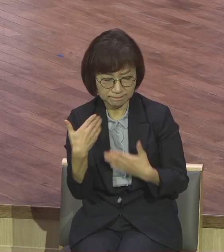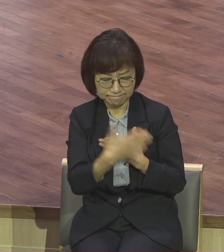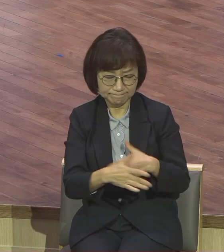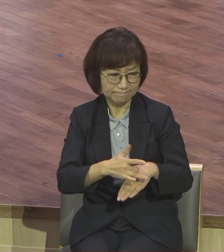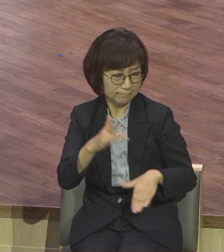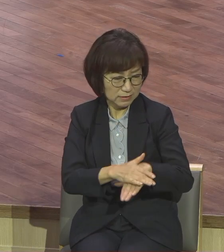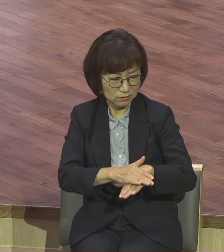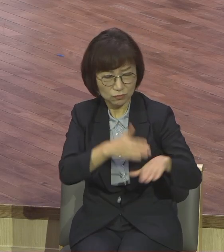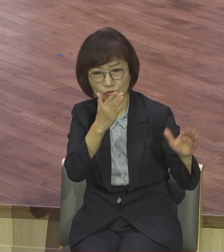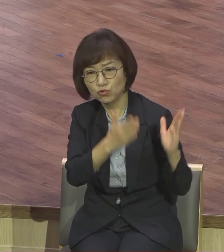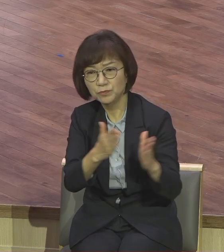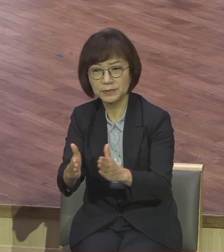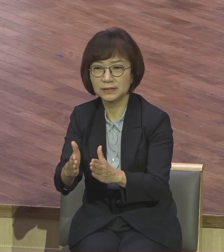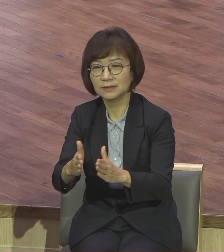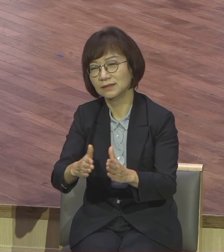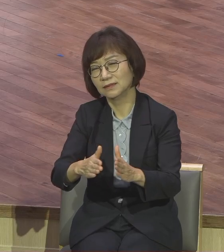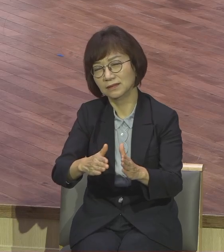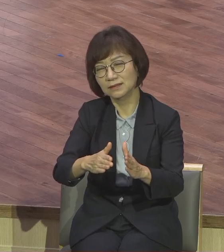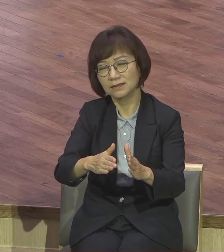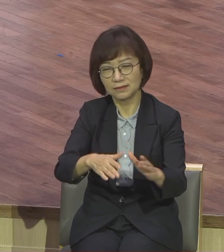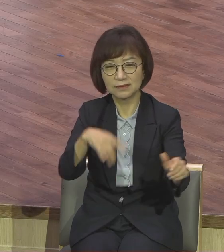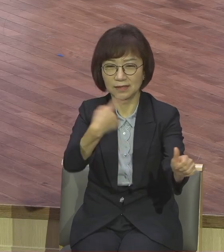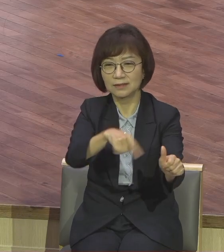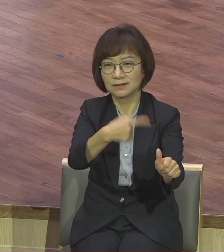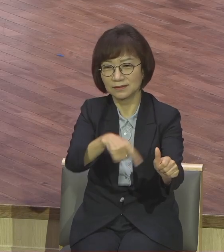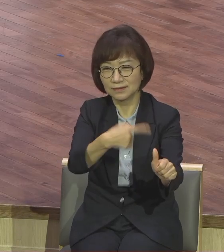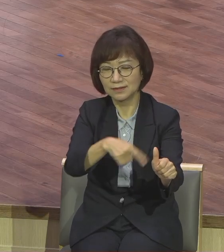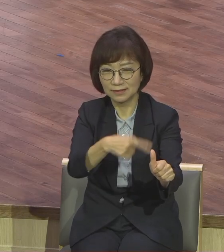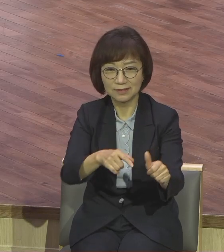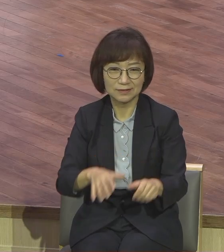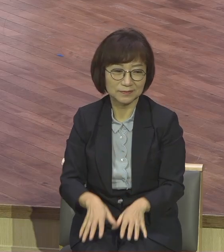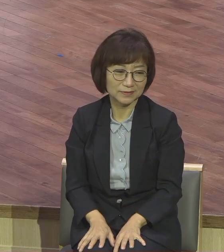것을 여기 강조를 우리에게 하고 있습니다. 지금